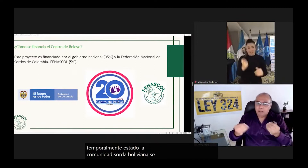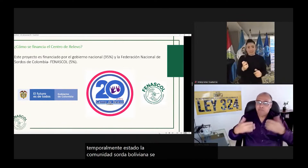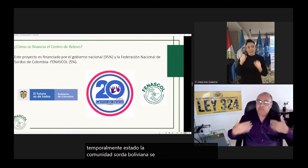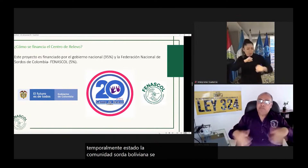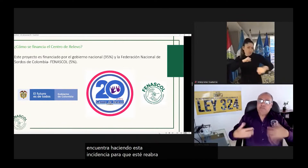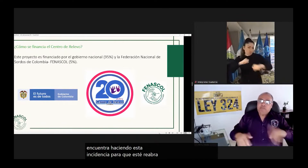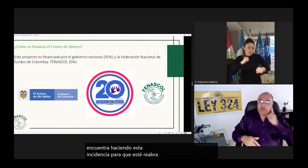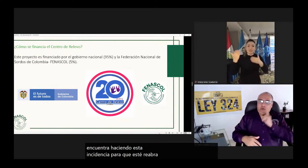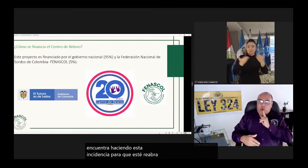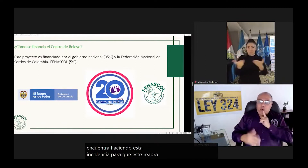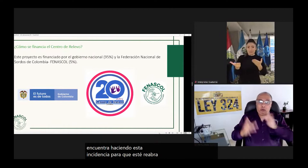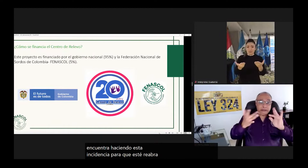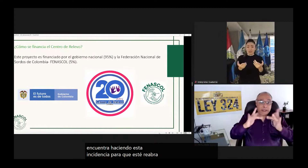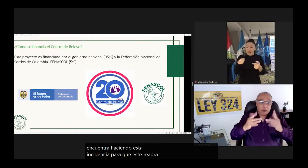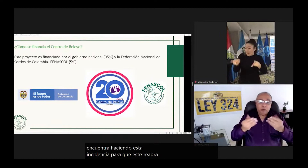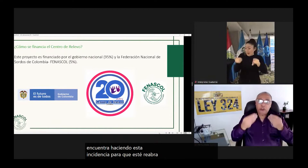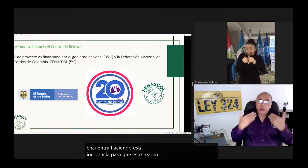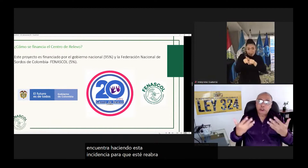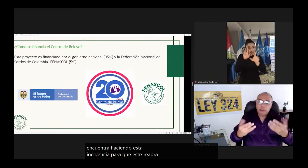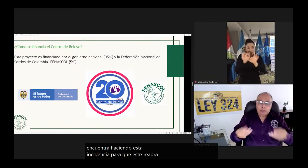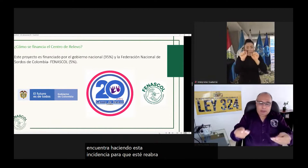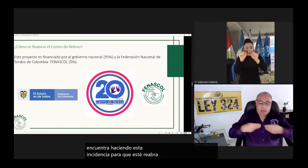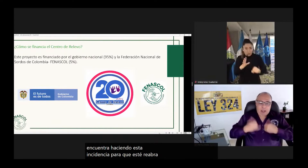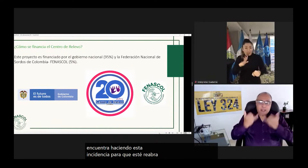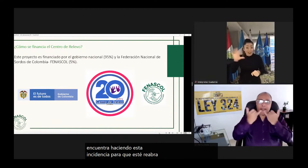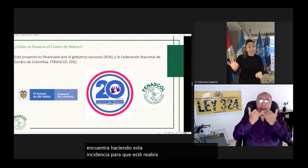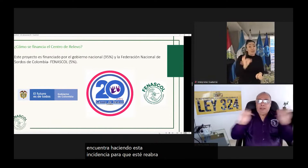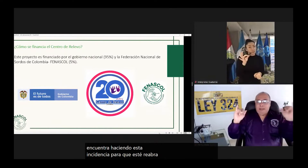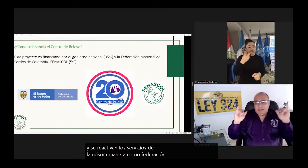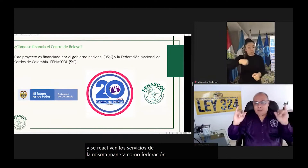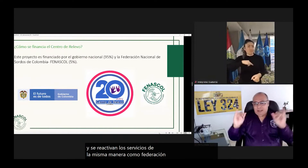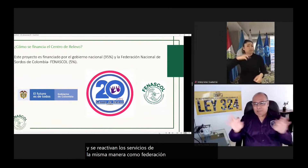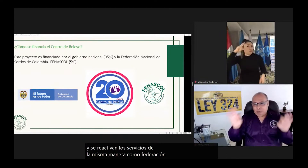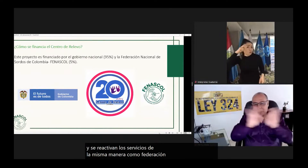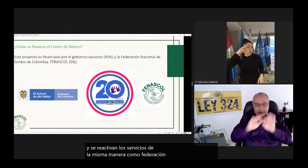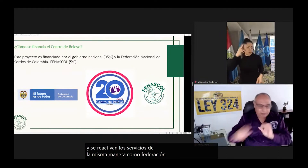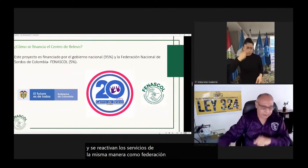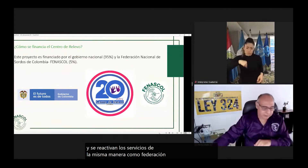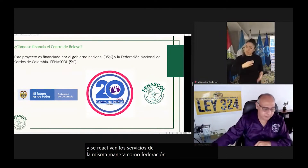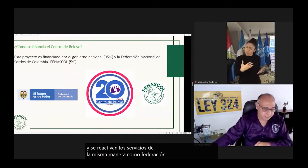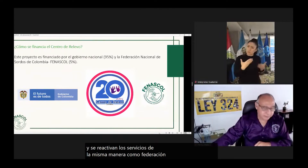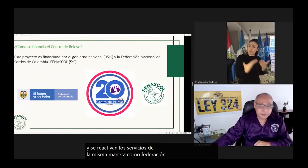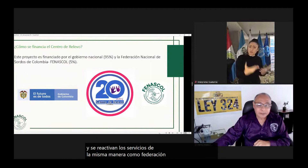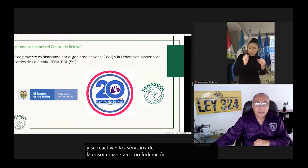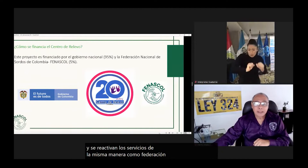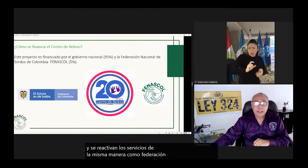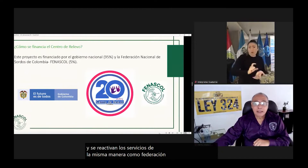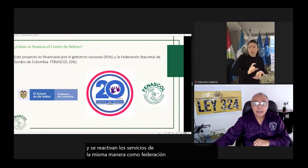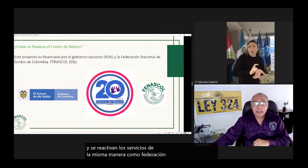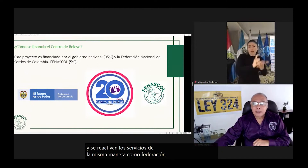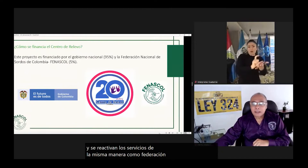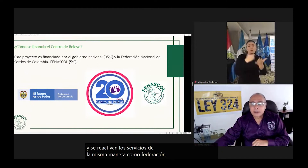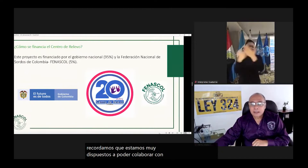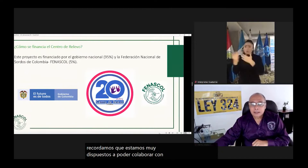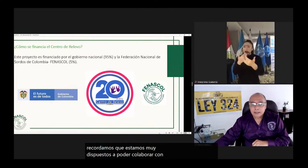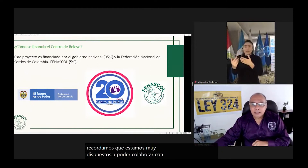servicios. De la misma manera, como federación, recordamos que estamos muy dispuestos a poder colaborar con cualquier otra organización de personas